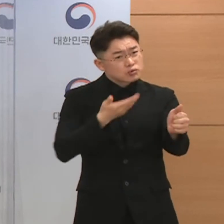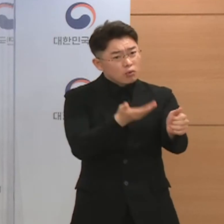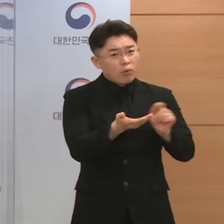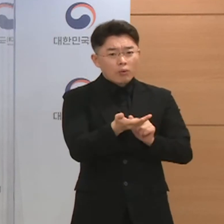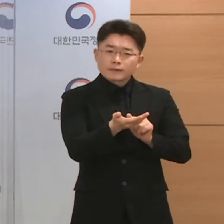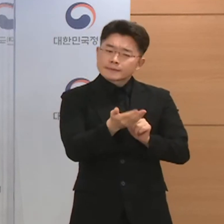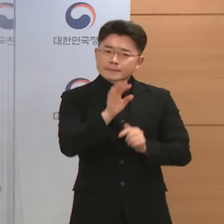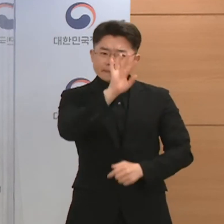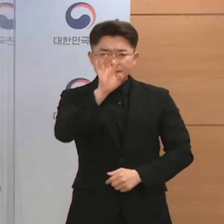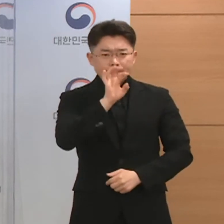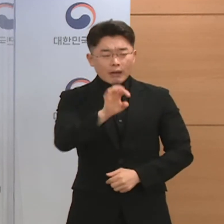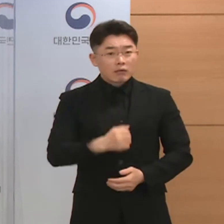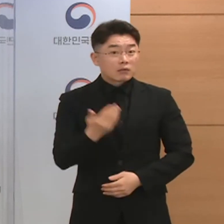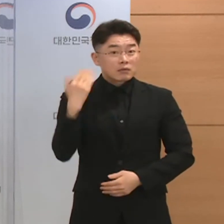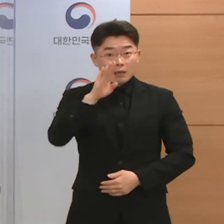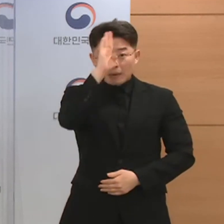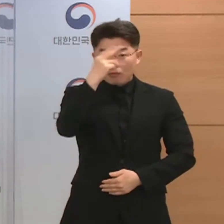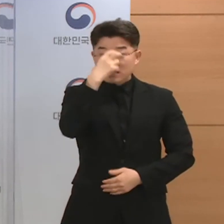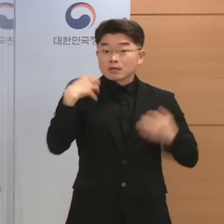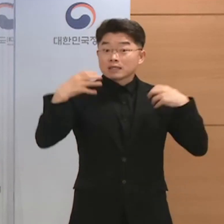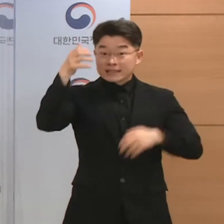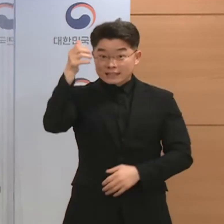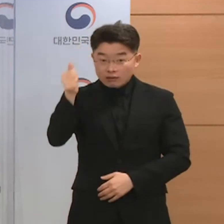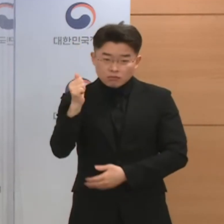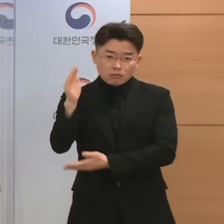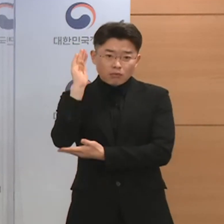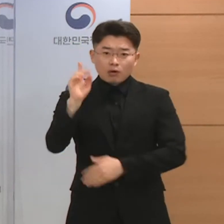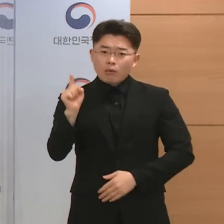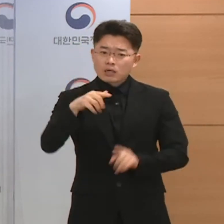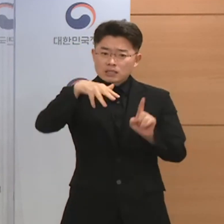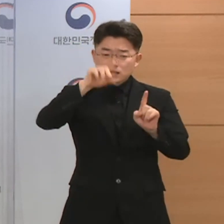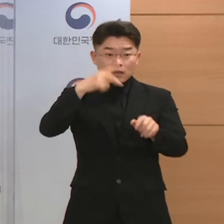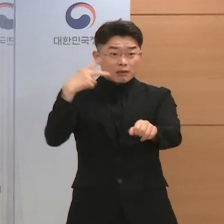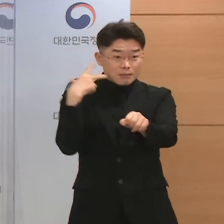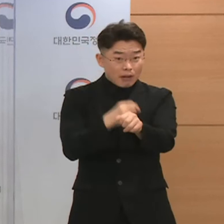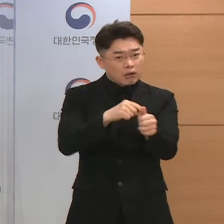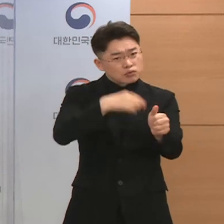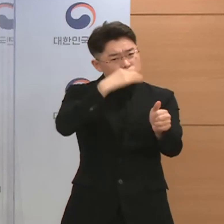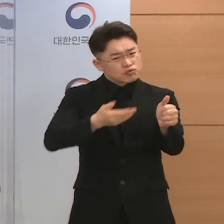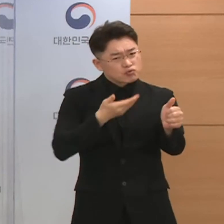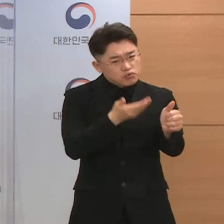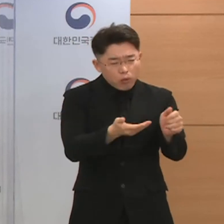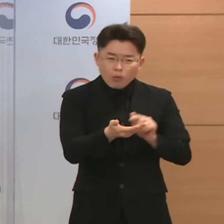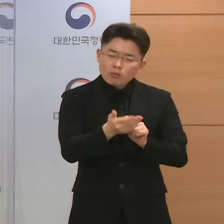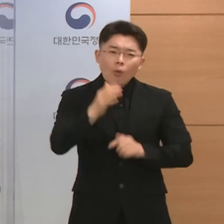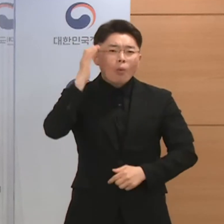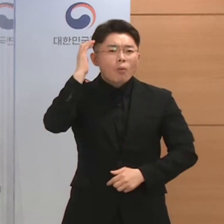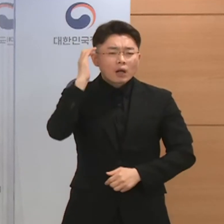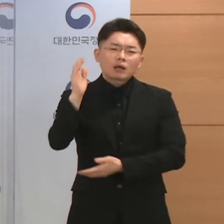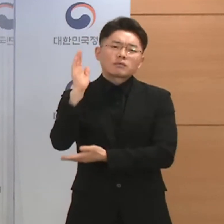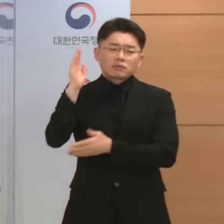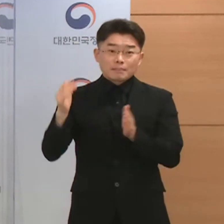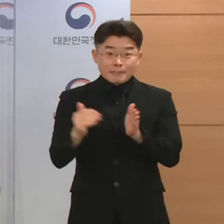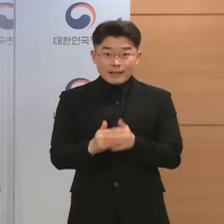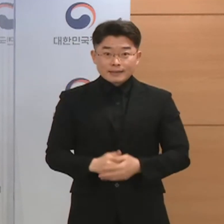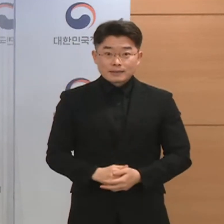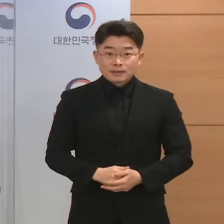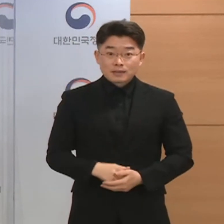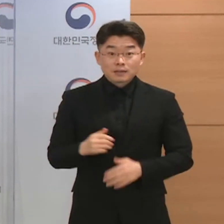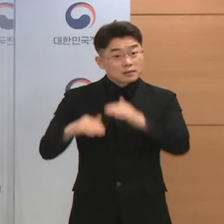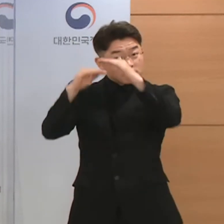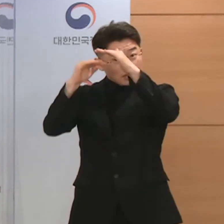적용하는 것을 고려하기는 어려울 것이라고 발언한 바 있습니다. 이 같은 우려가 중대본 논의에서 제기가